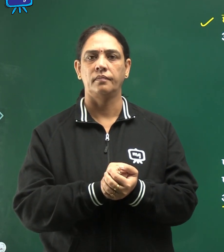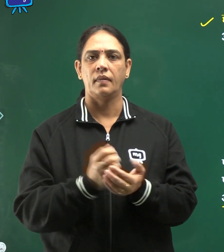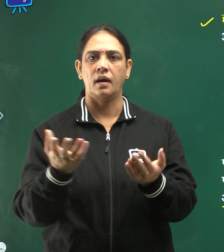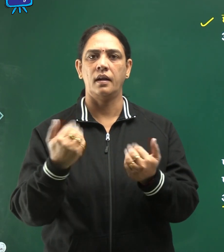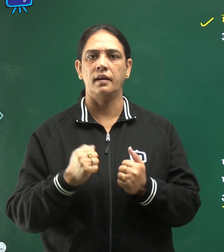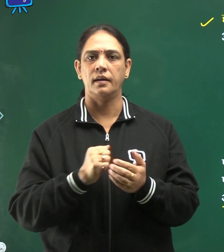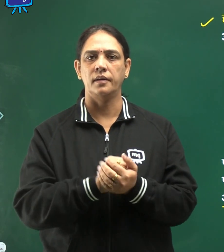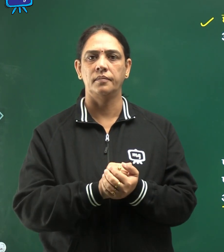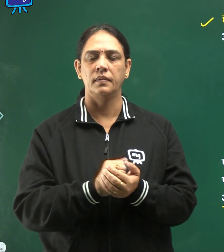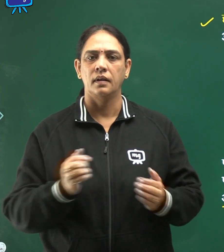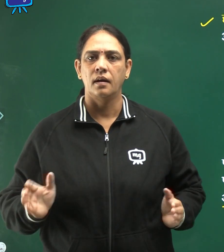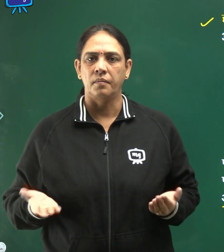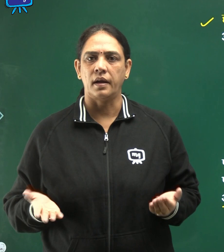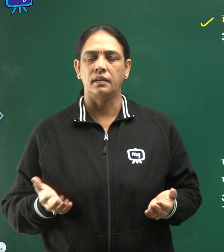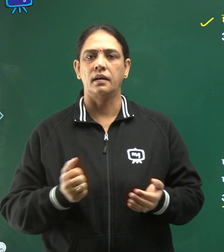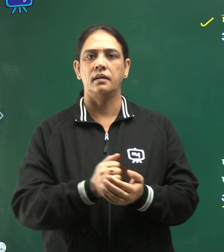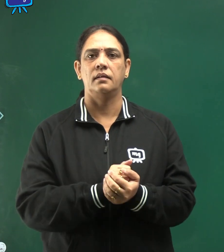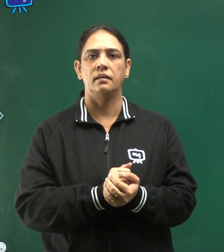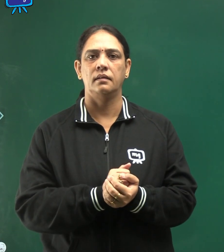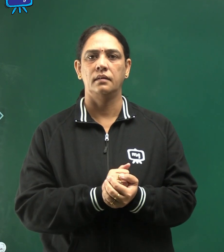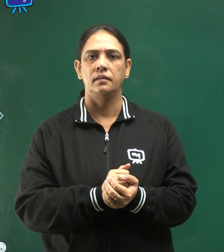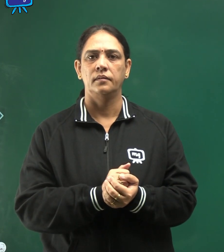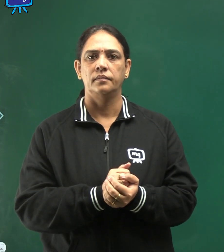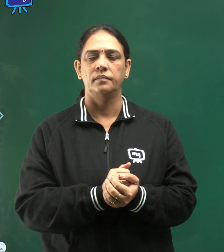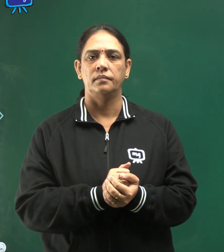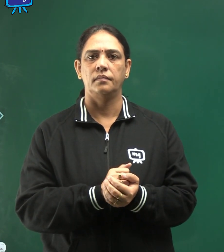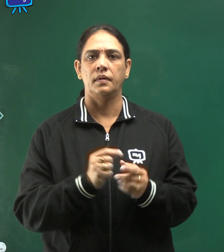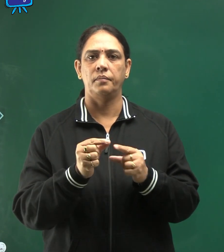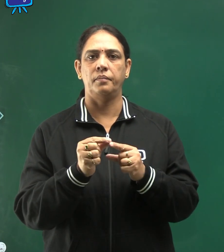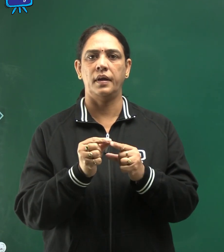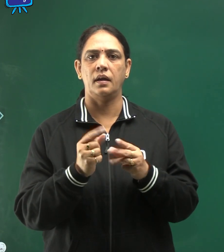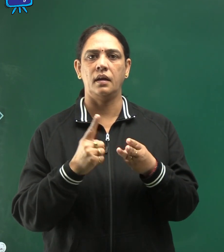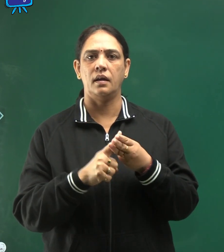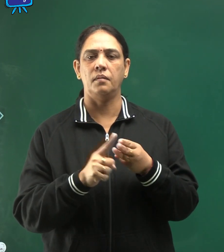आने की प्रायिकता PE बराबर